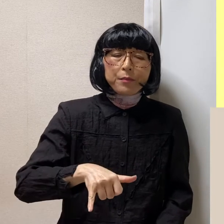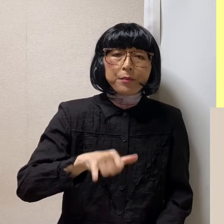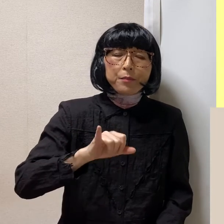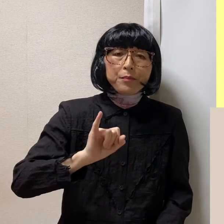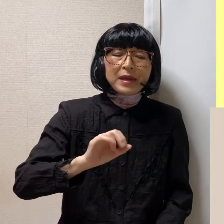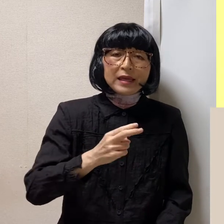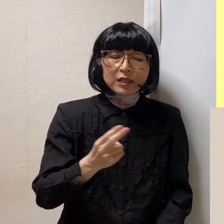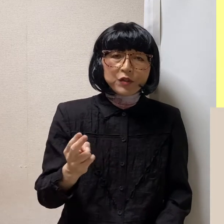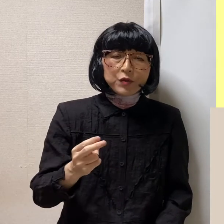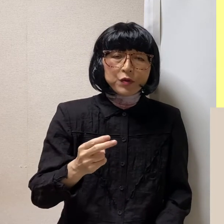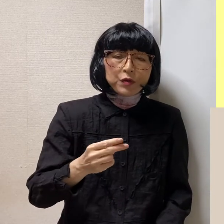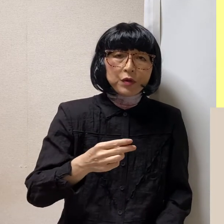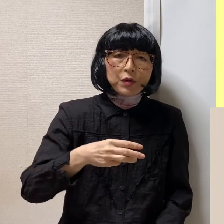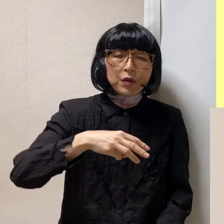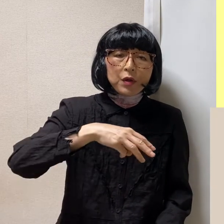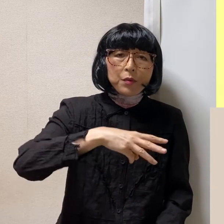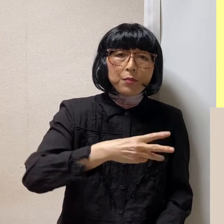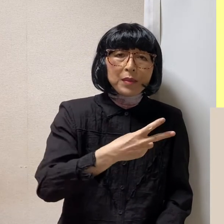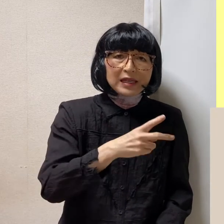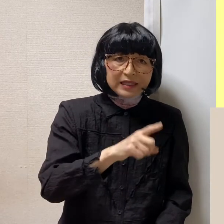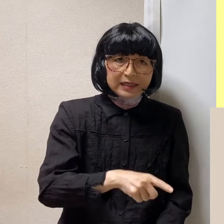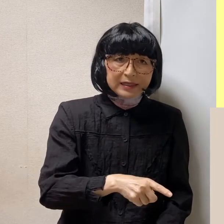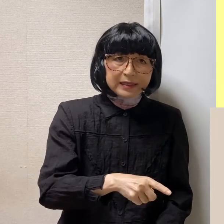I paid money.